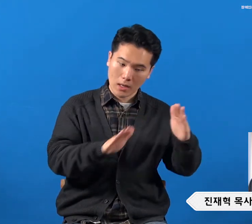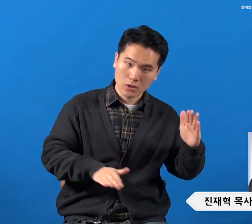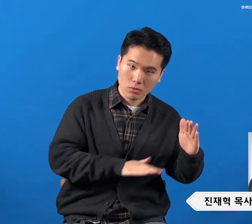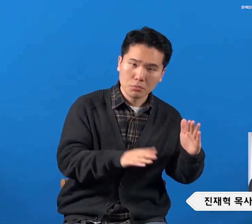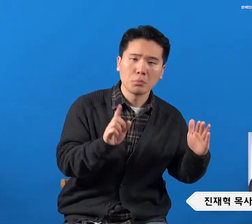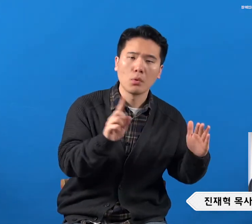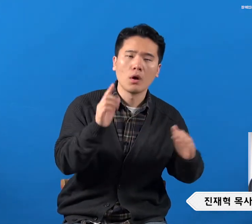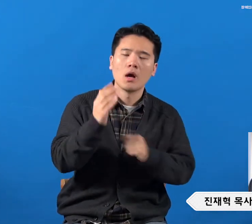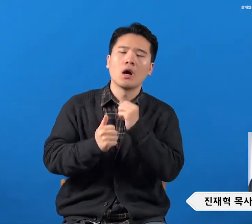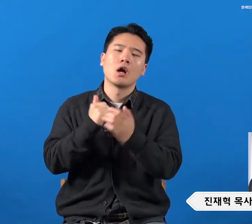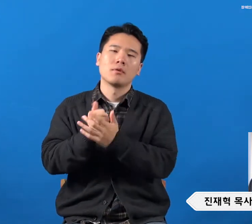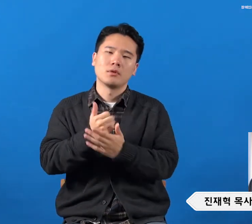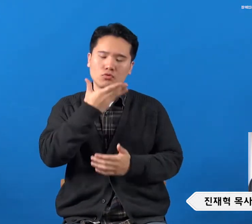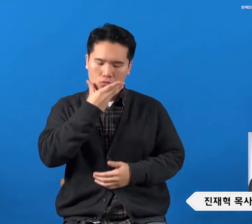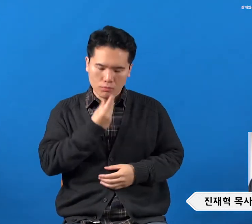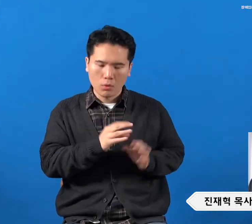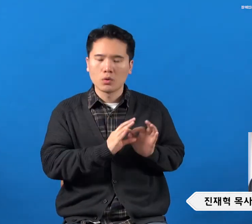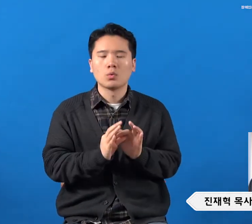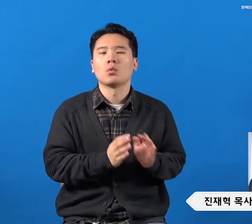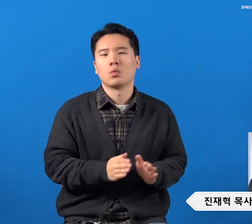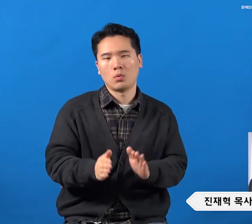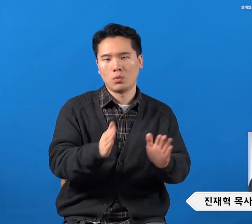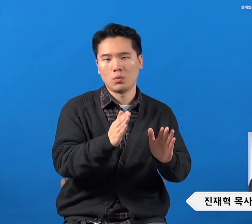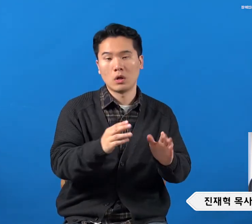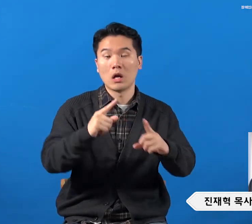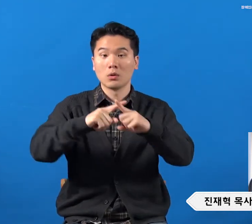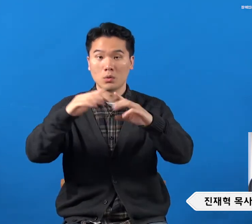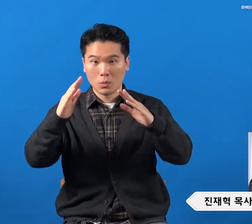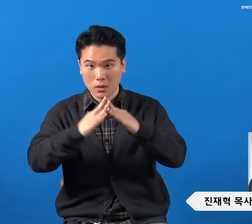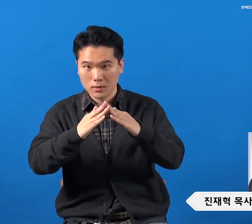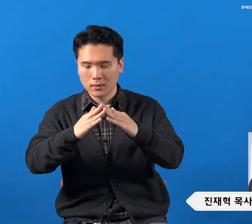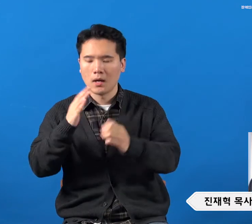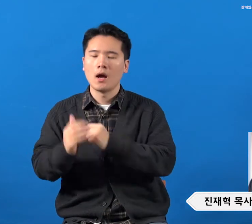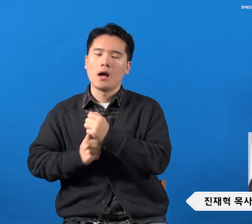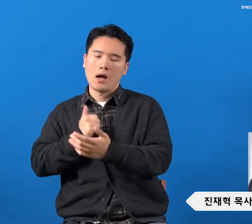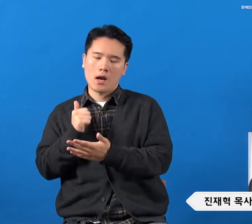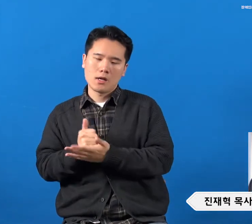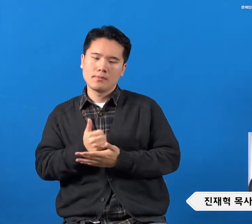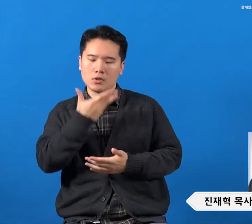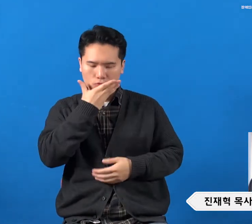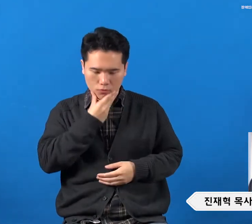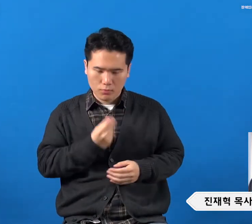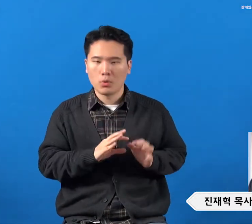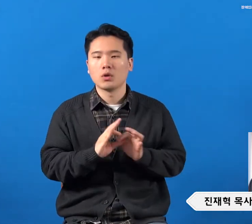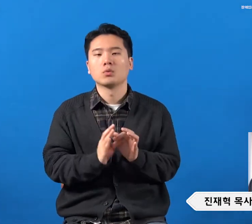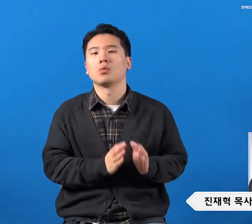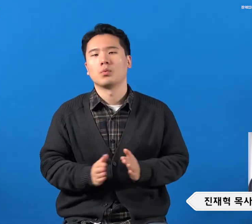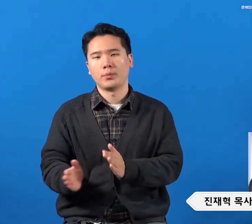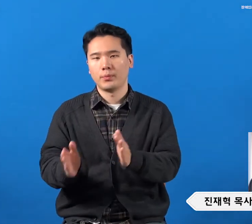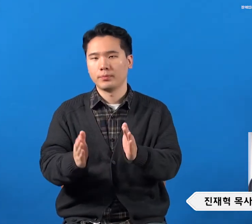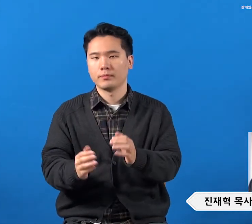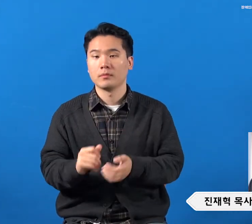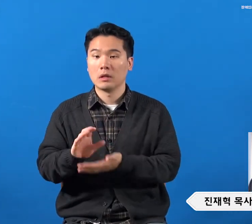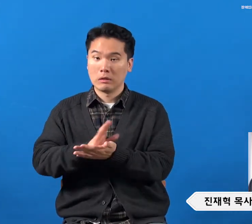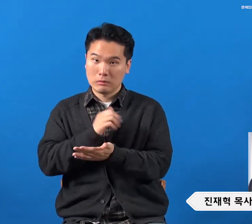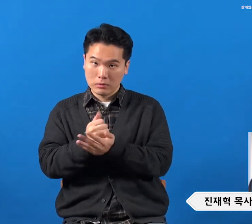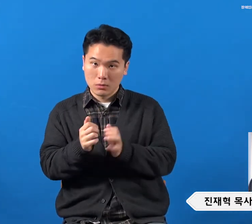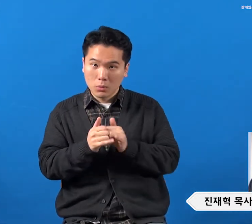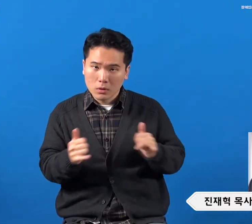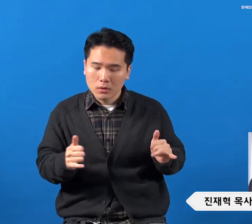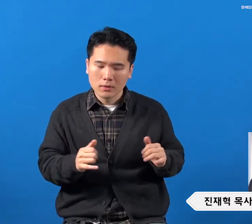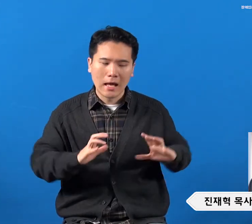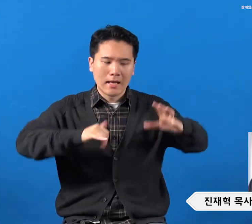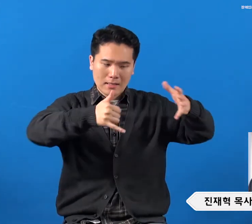교회는 세상을 향한 하나님의 축복의 통로입니다. 그리스도인은 세상을 향한